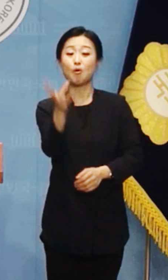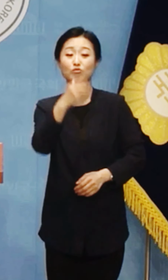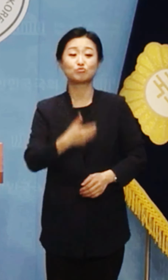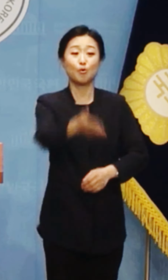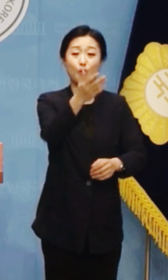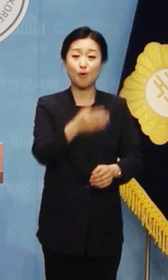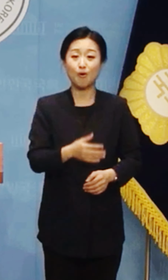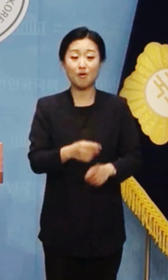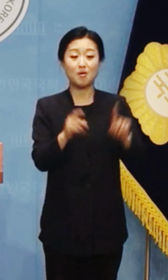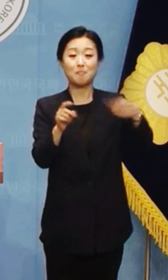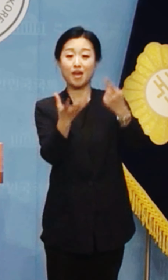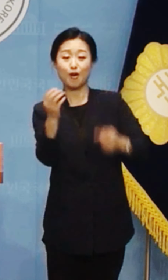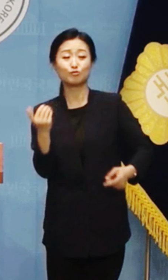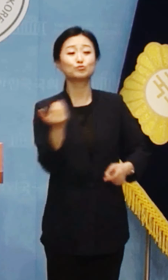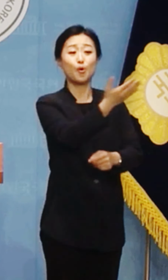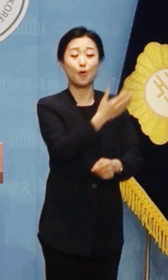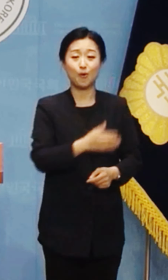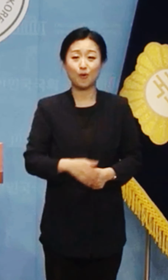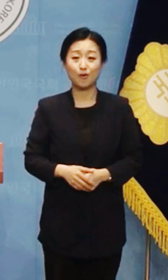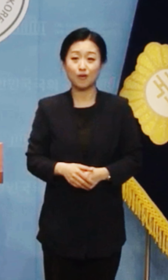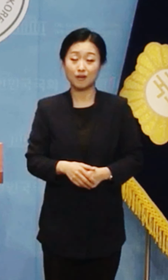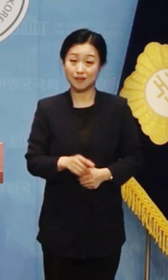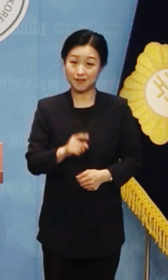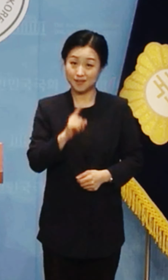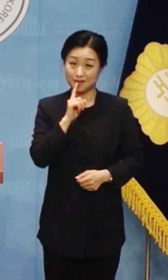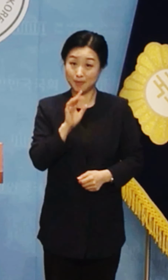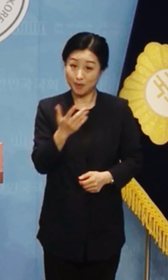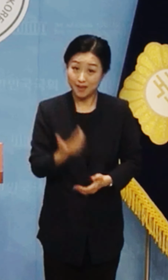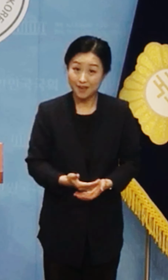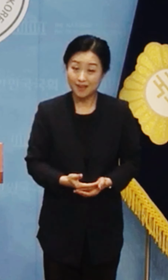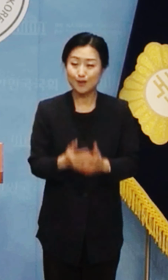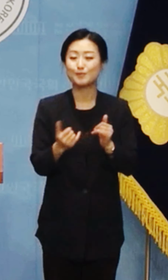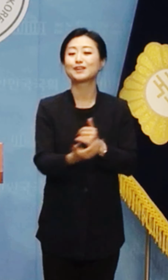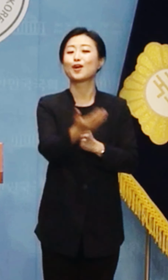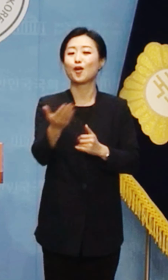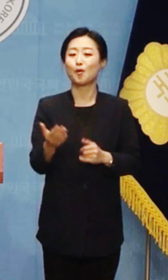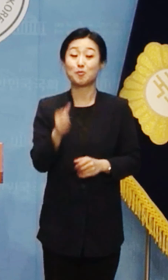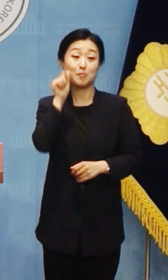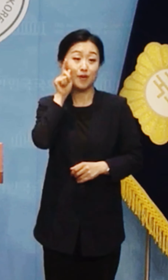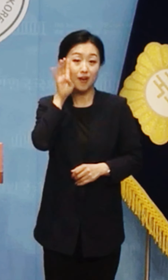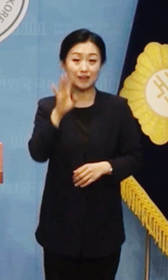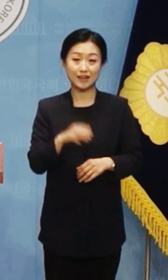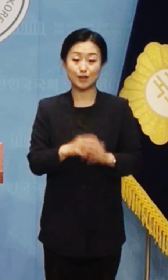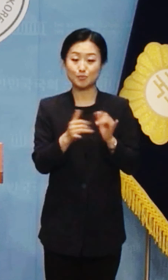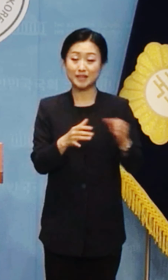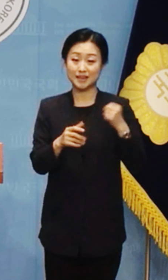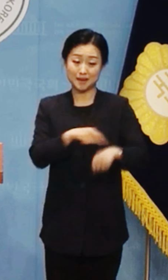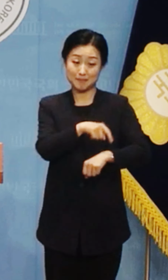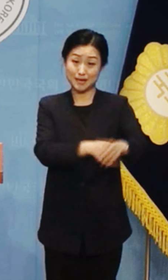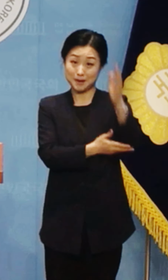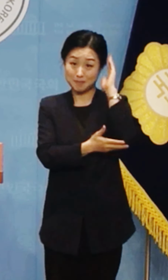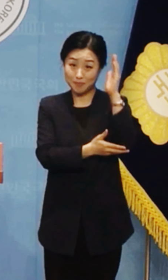10억씩 100억씩 줘도 되는 거 아닙니까 국민들께서 며칠째 진행 중인 국민의 힘 주도의